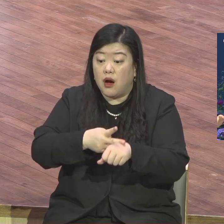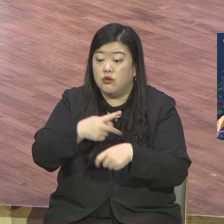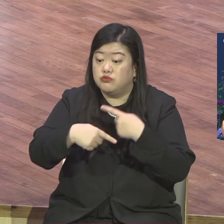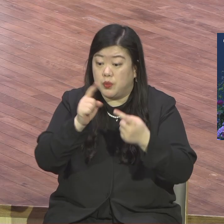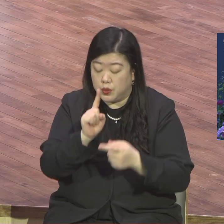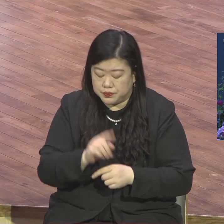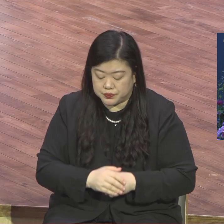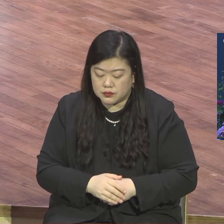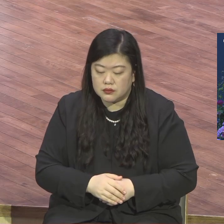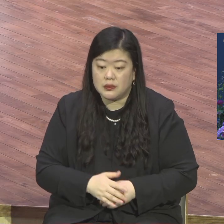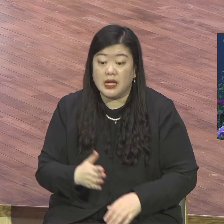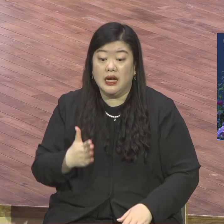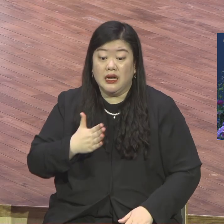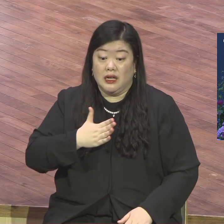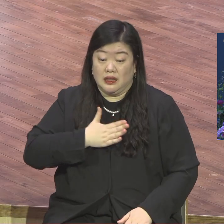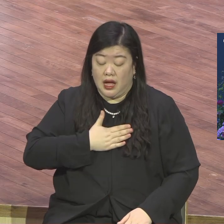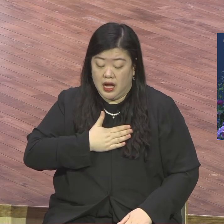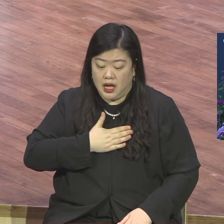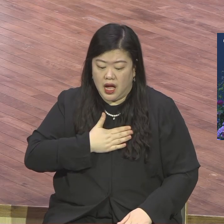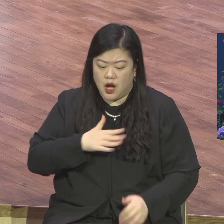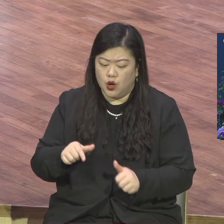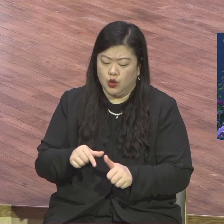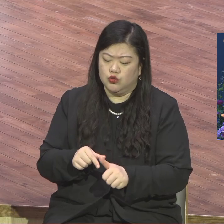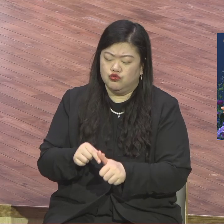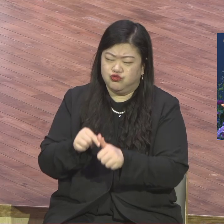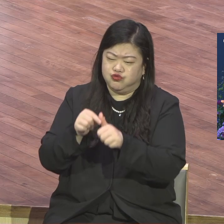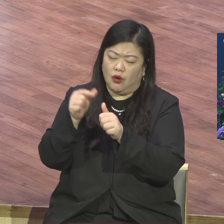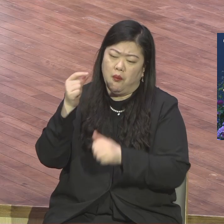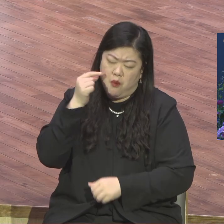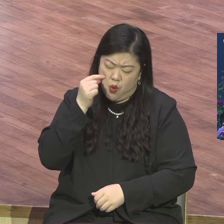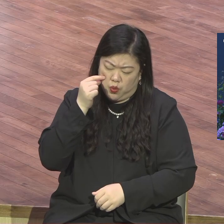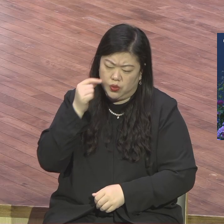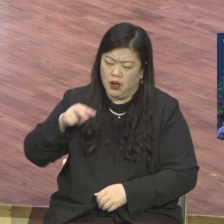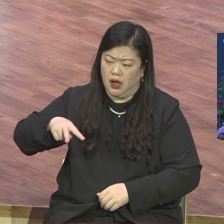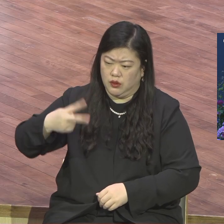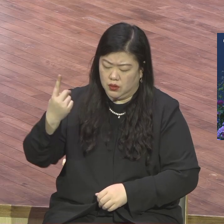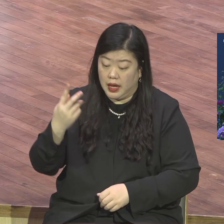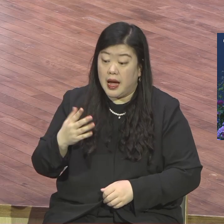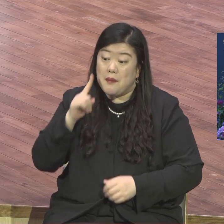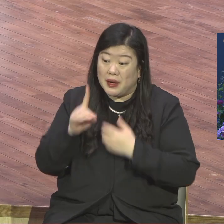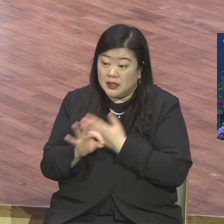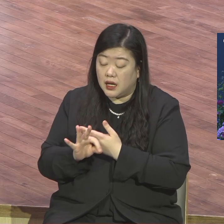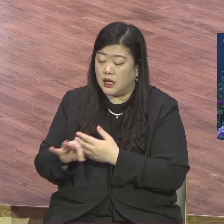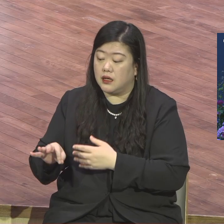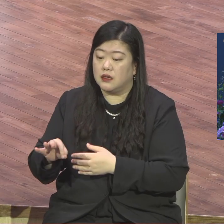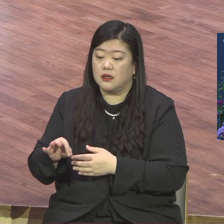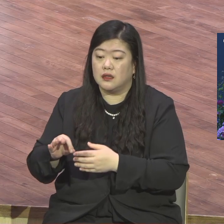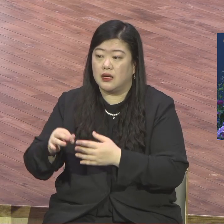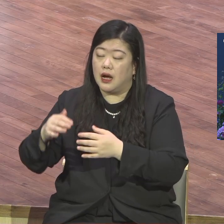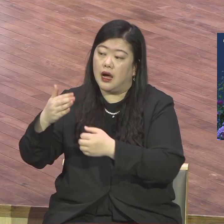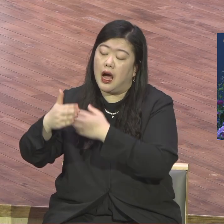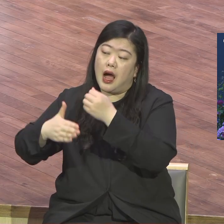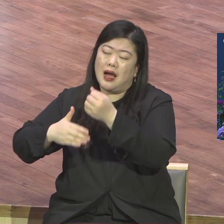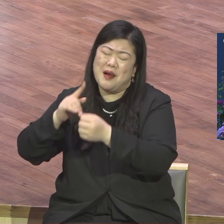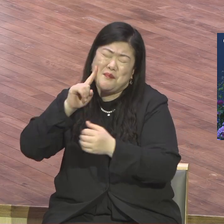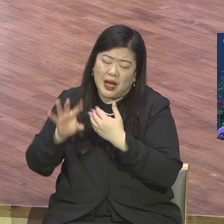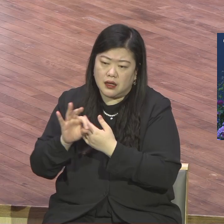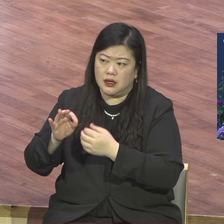끊어질지라도 자기가 구원을 못 받는다 할지라도 우리 동족 좀 구원 받으면 좋겠다. 구원이 너무